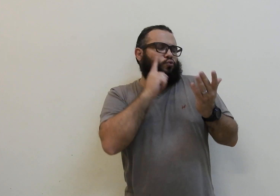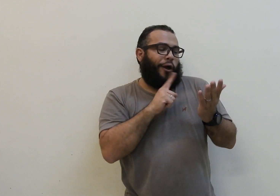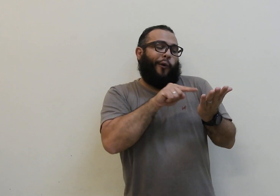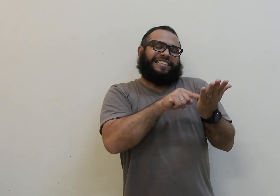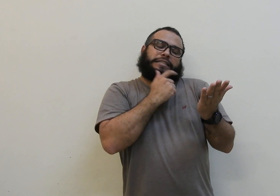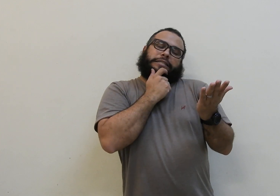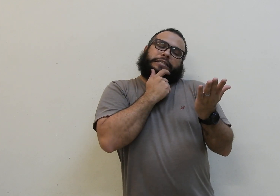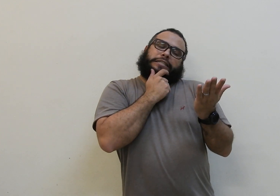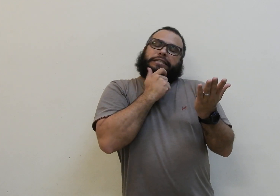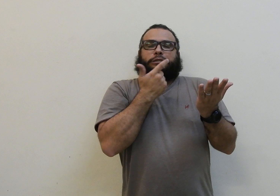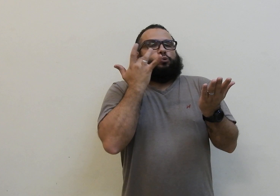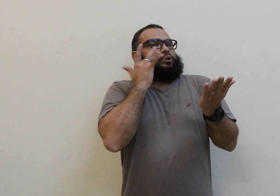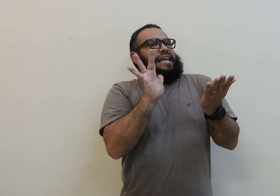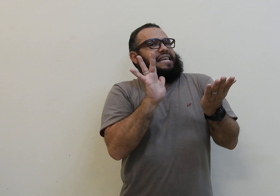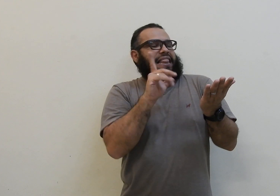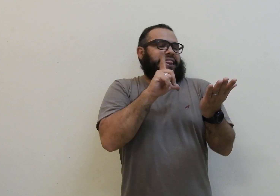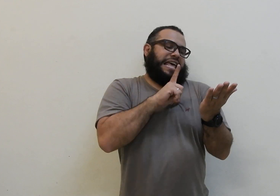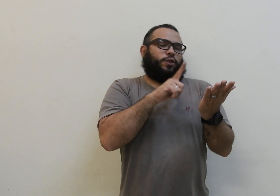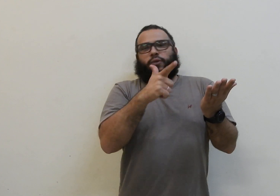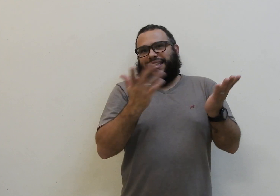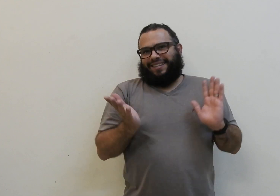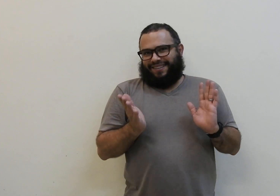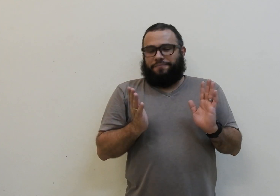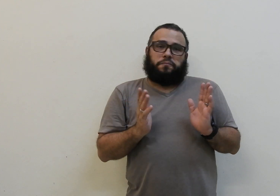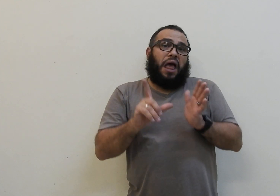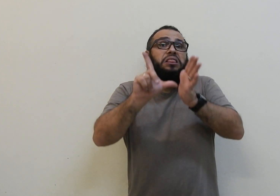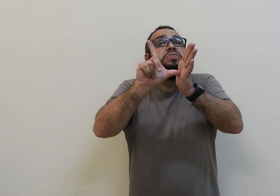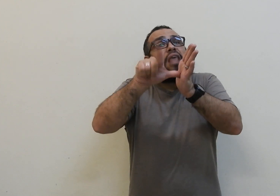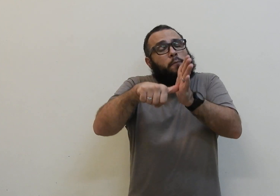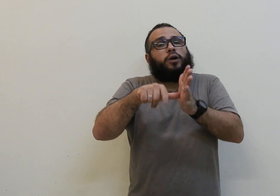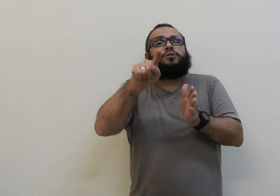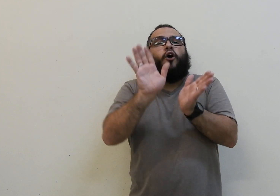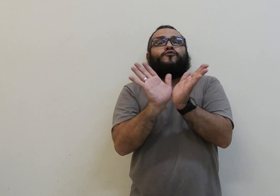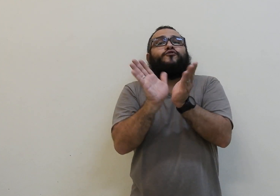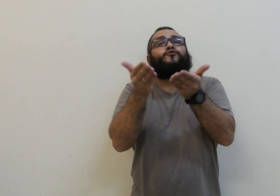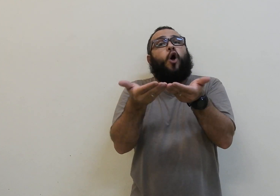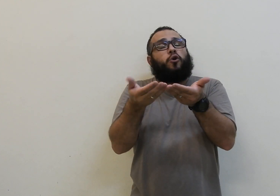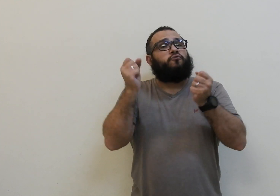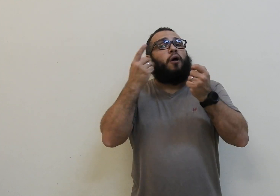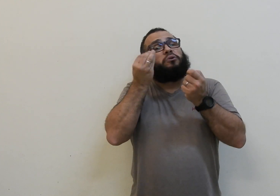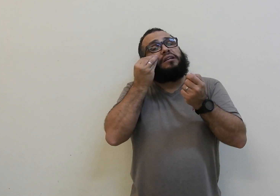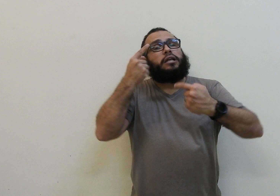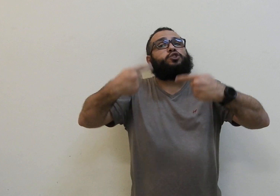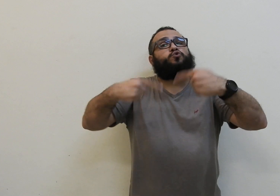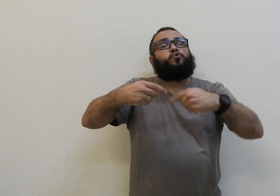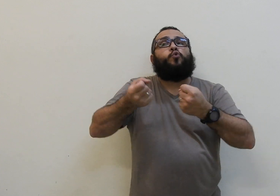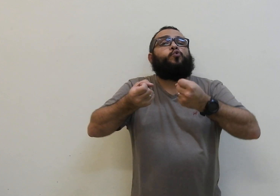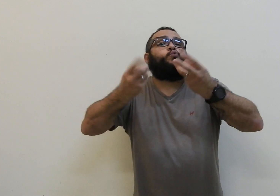eu ouvi aqui, alguns eu acho que a maioria tem associação, tem comunidade. Nos fóruns a gente